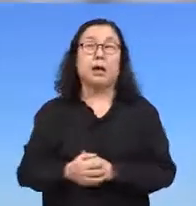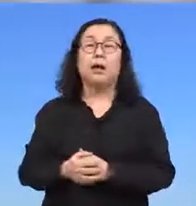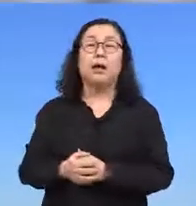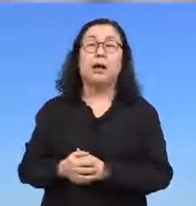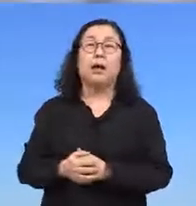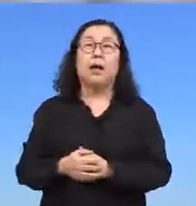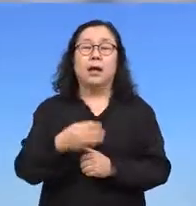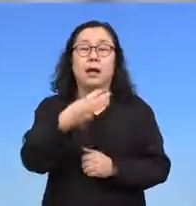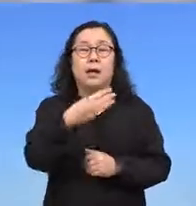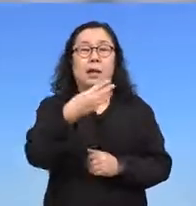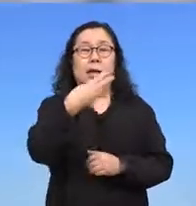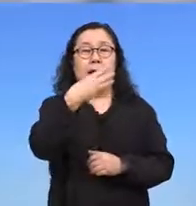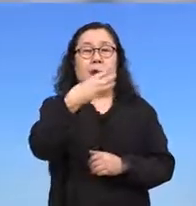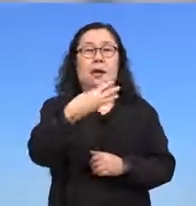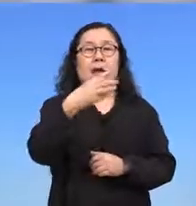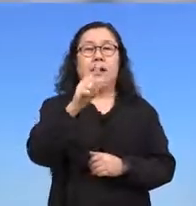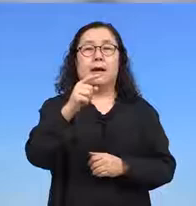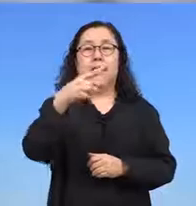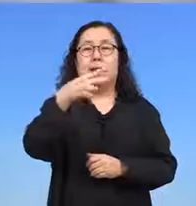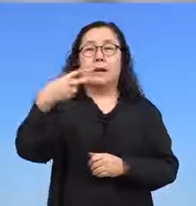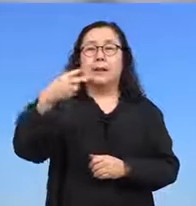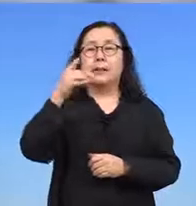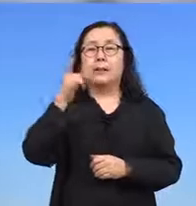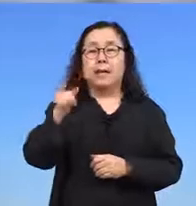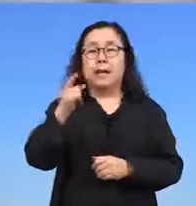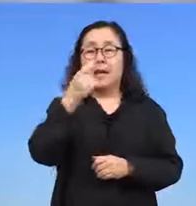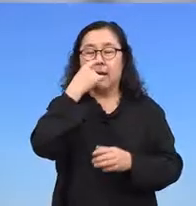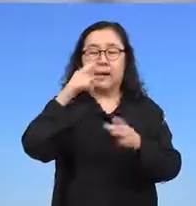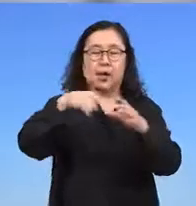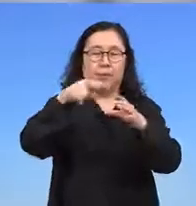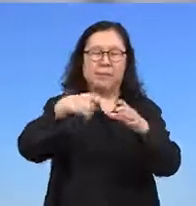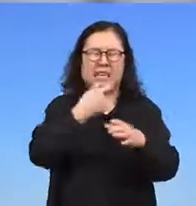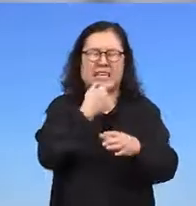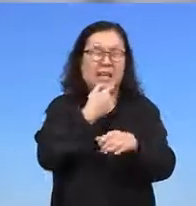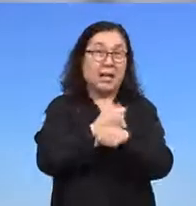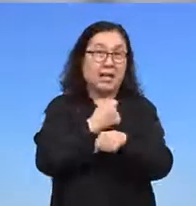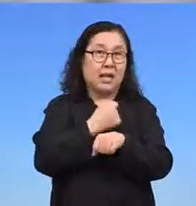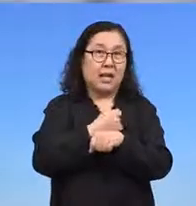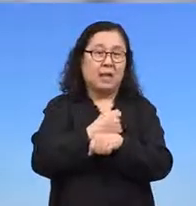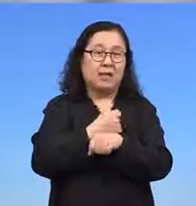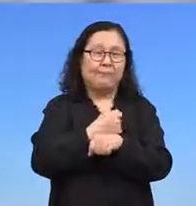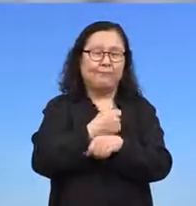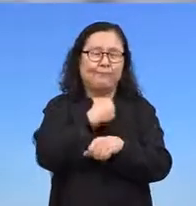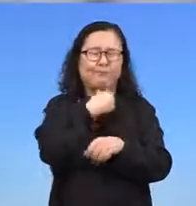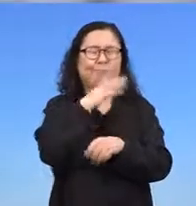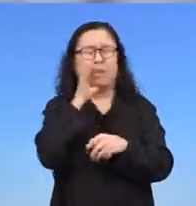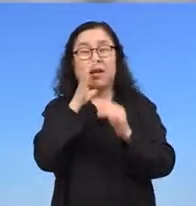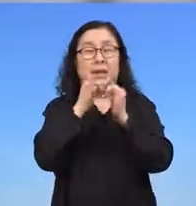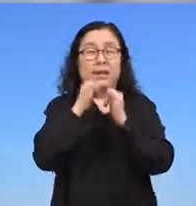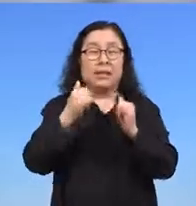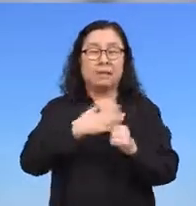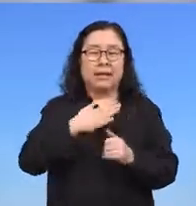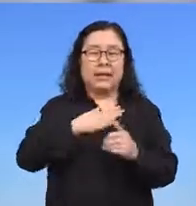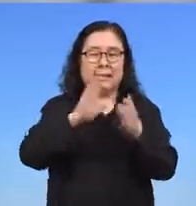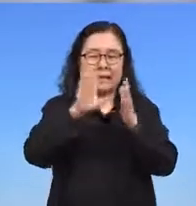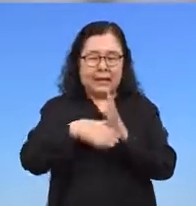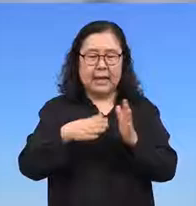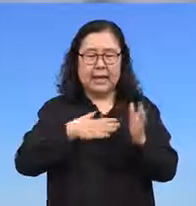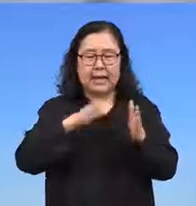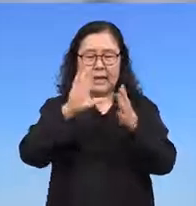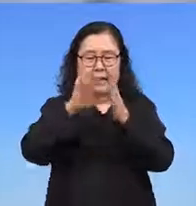요즘 청년들이 그 라떼 커피를 그렇게 싫어한다 그러잖아요. 우리 같은 사람들이 자꾸 라떼는 말이야